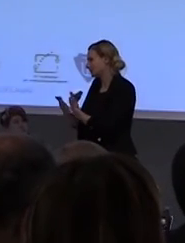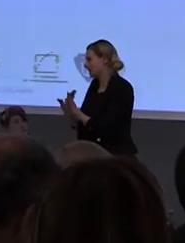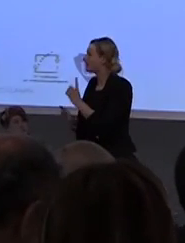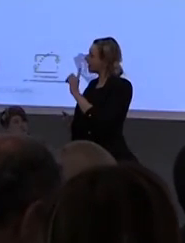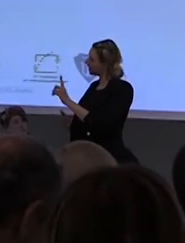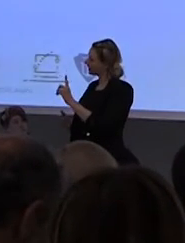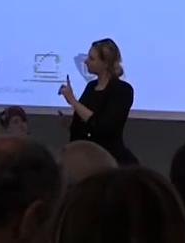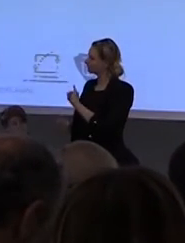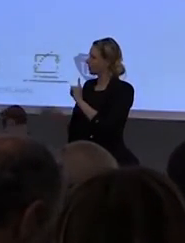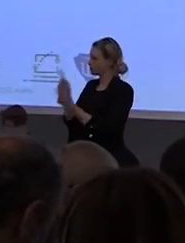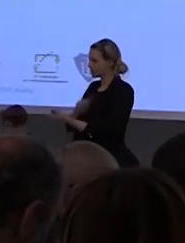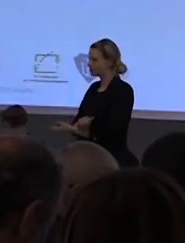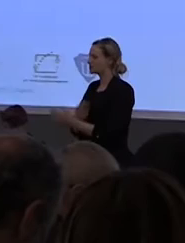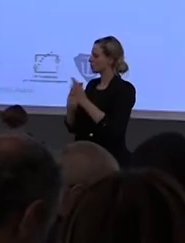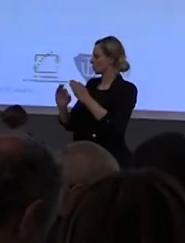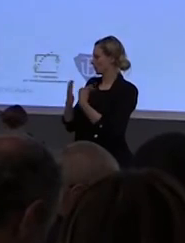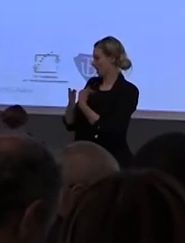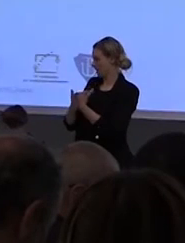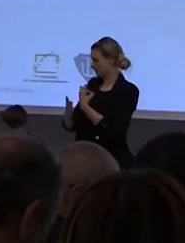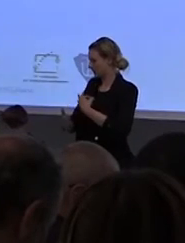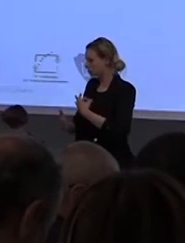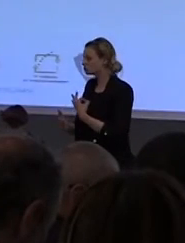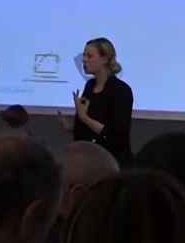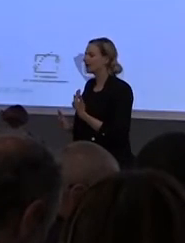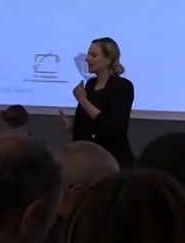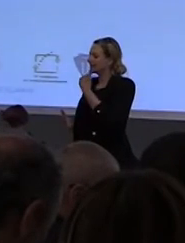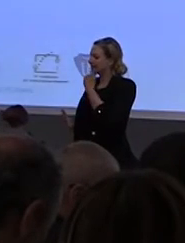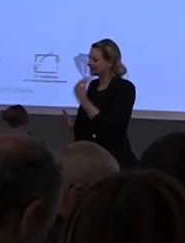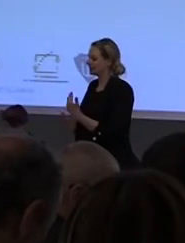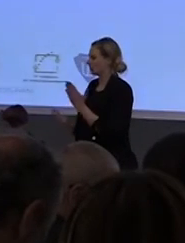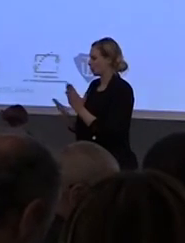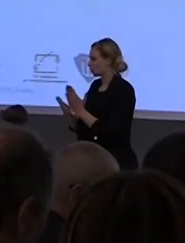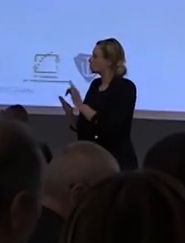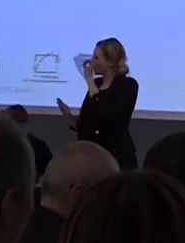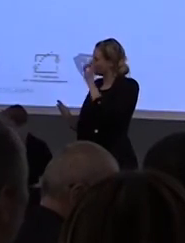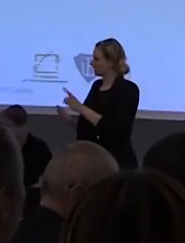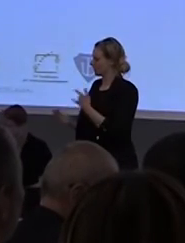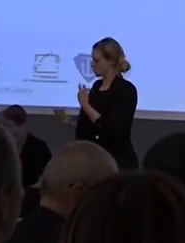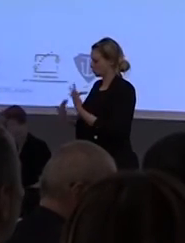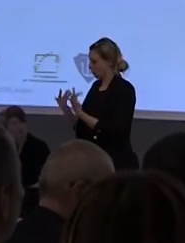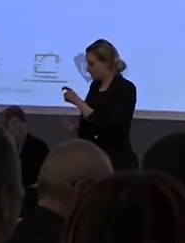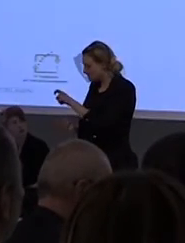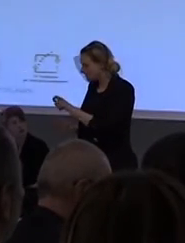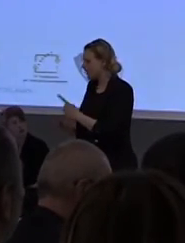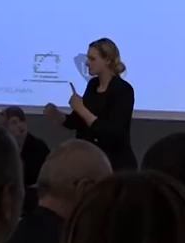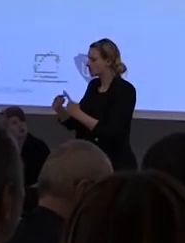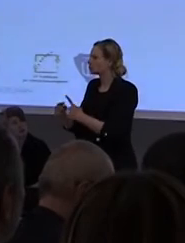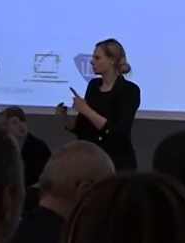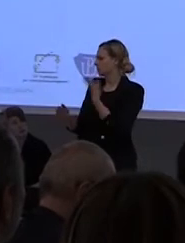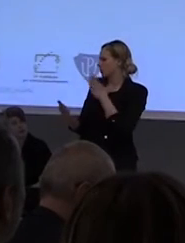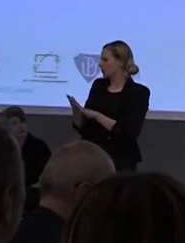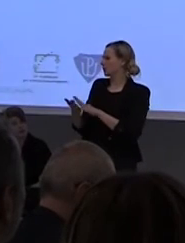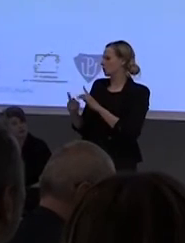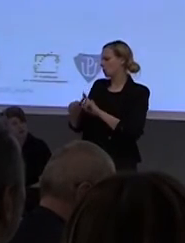podloženo i spoustou právě těch dílčích výzkumů. Směřují k tomu, naše